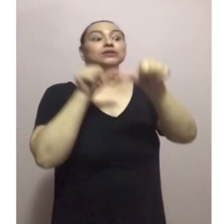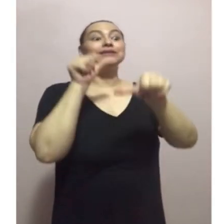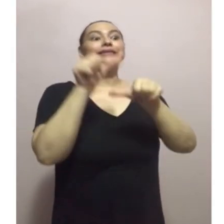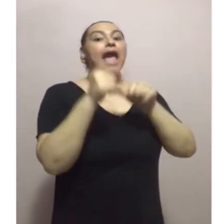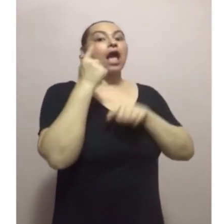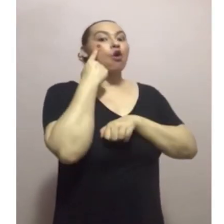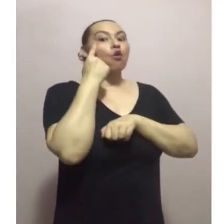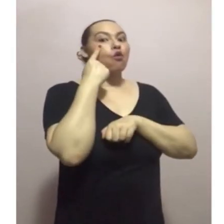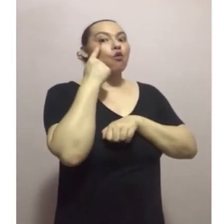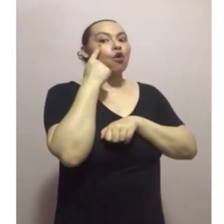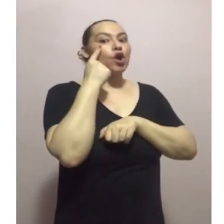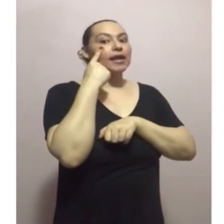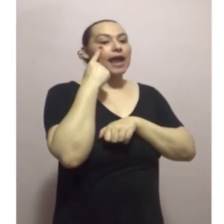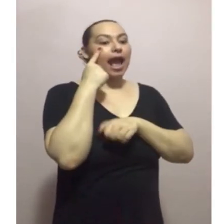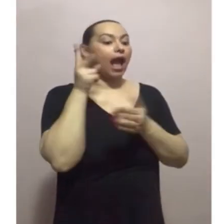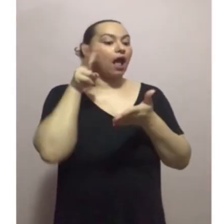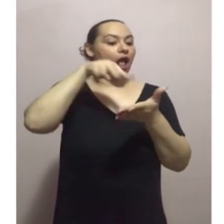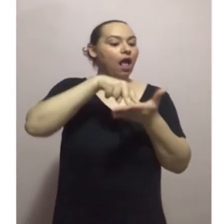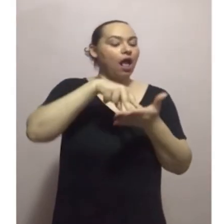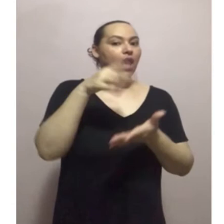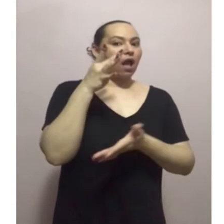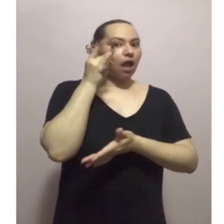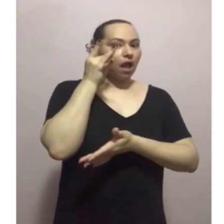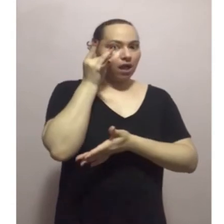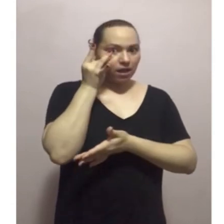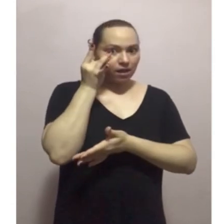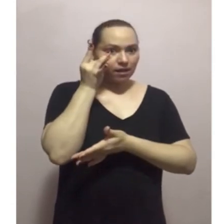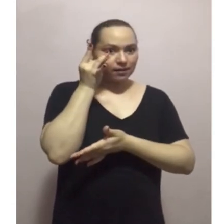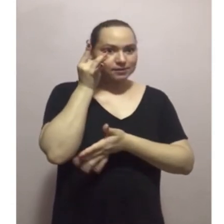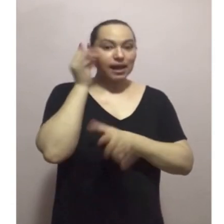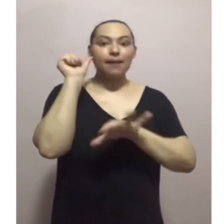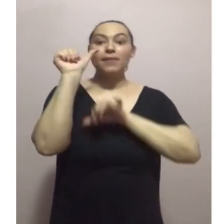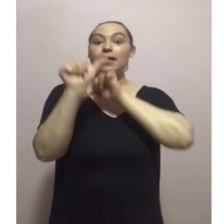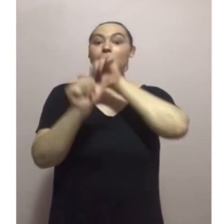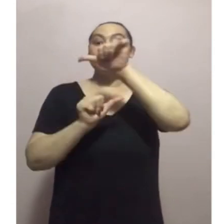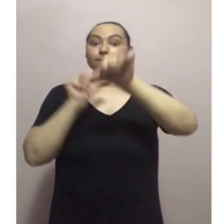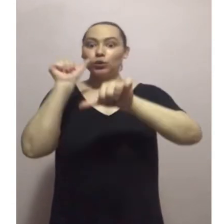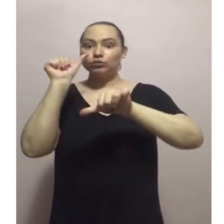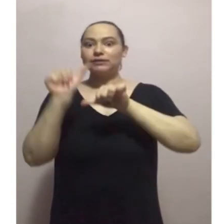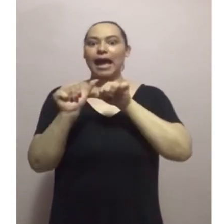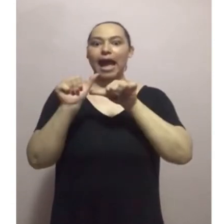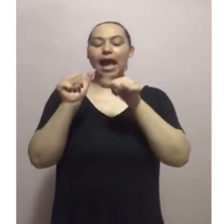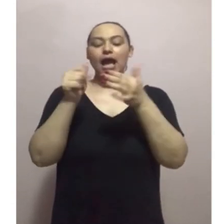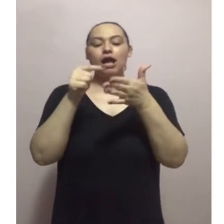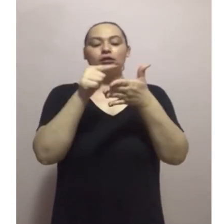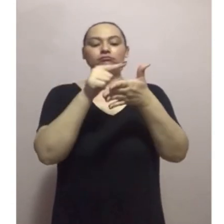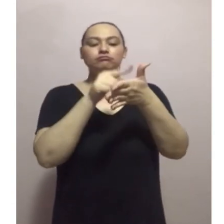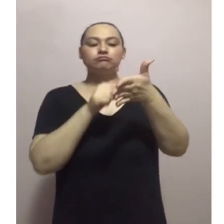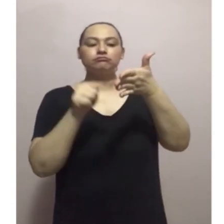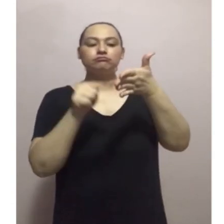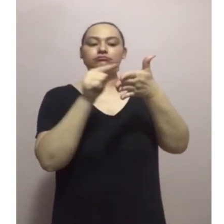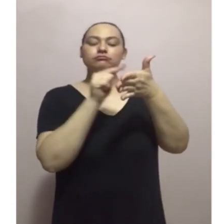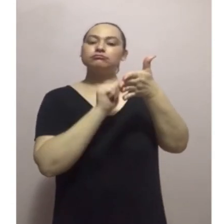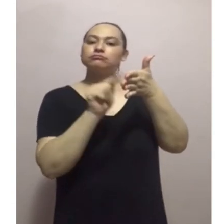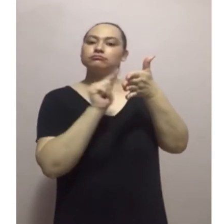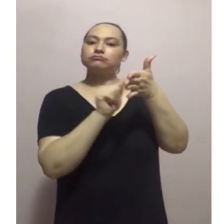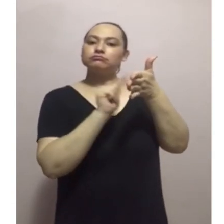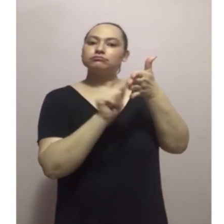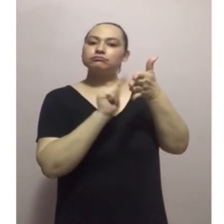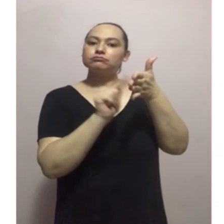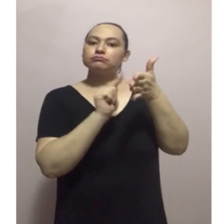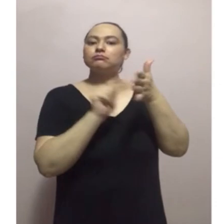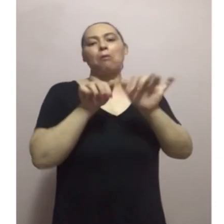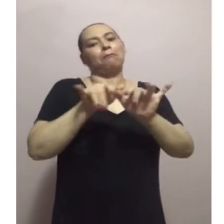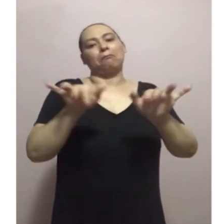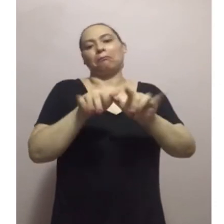de plateia, palco, para Isso, virar uma audiência na tela de um celular, na tela de um computador,